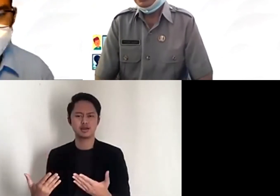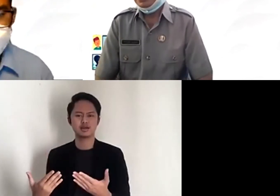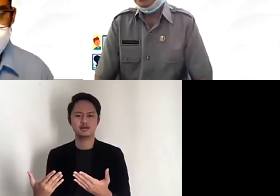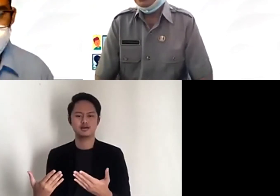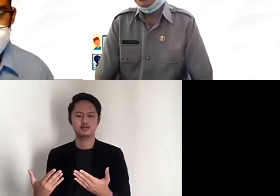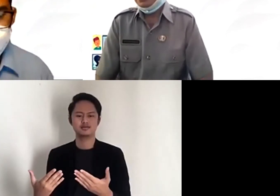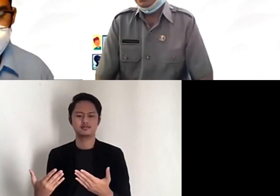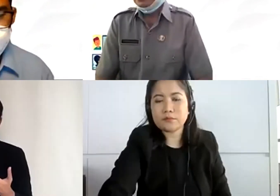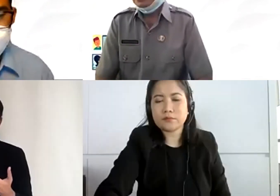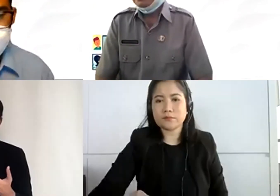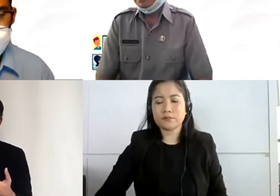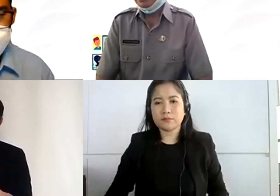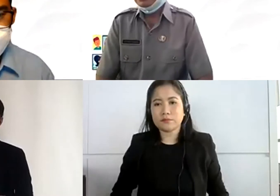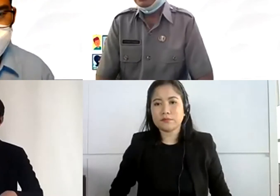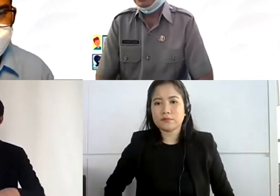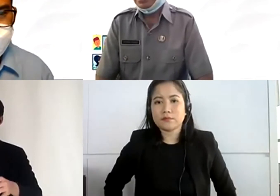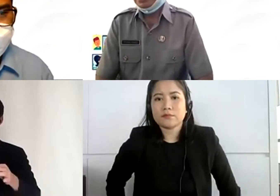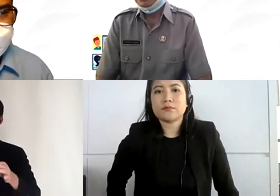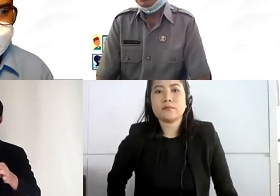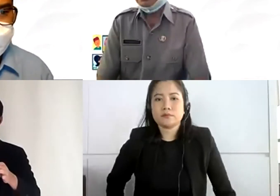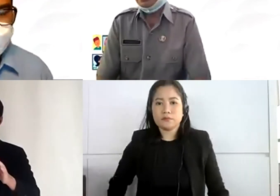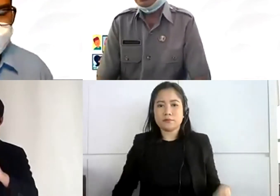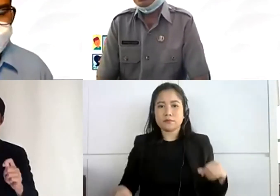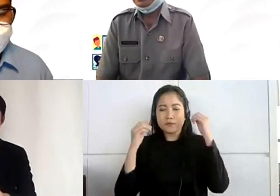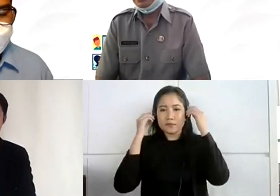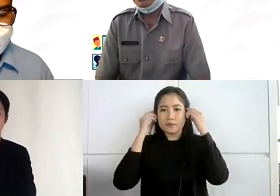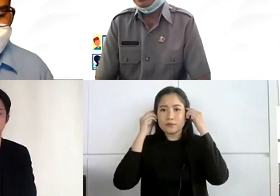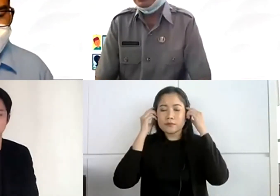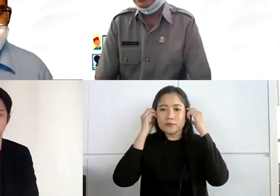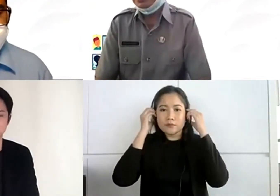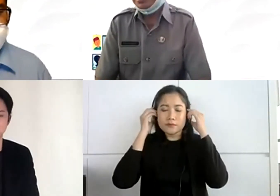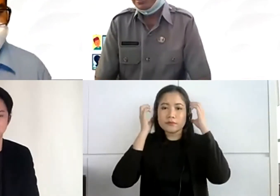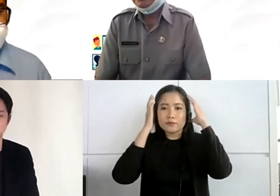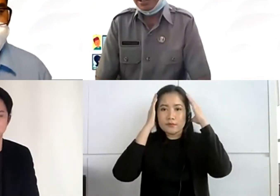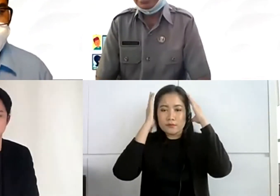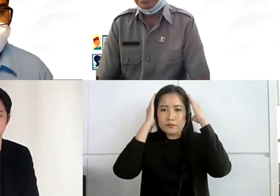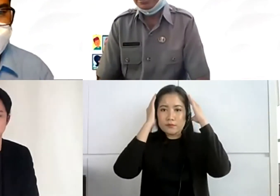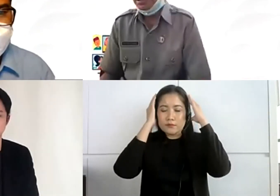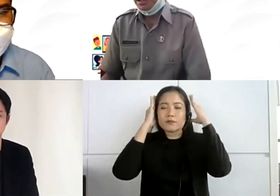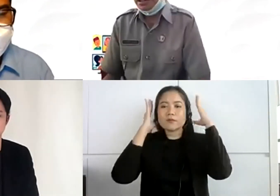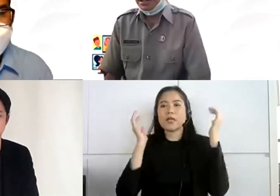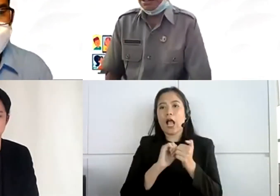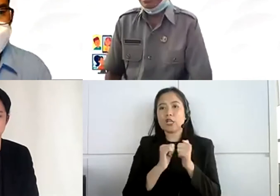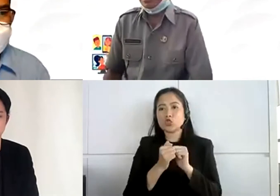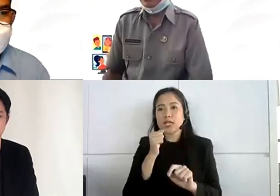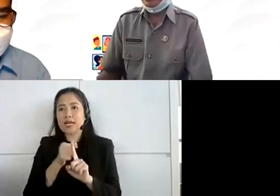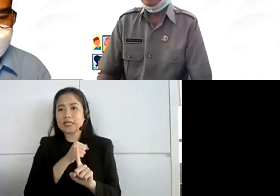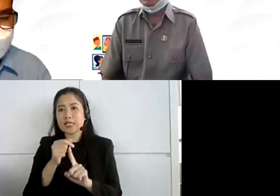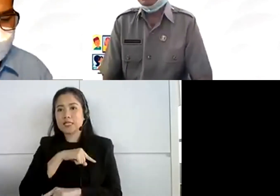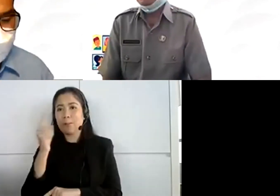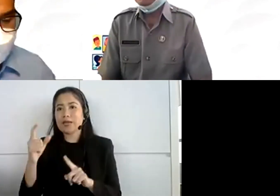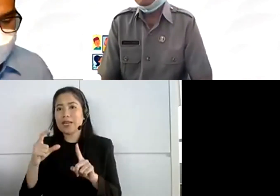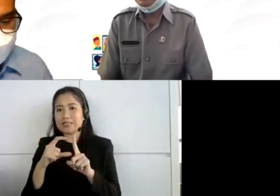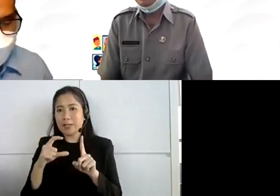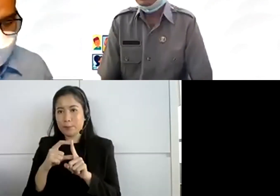sampai dengan Desember itu dia hanya tercatat ada 6 kasus, sedangkan